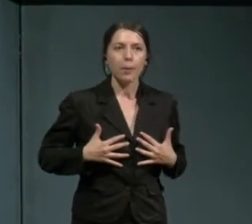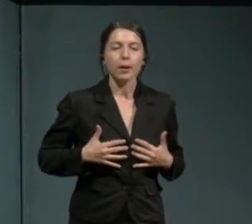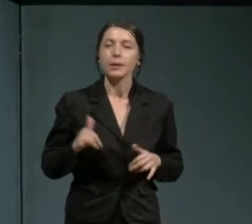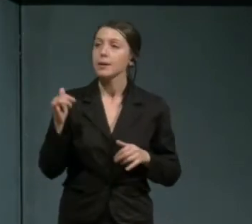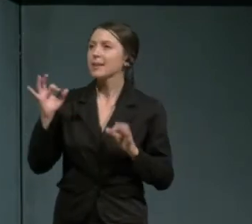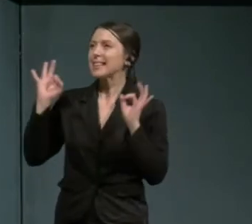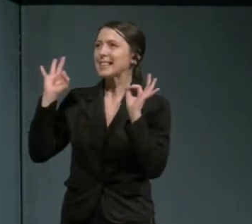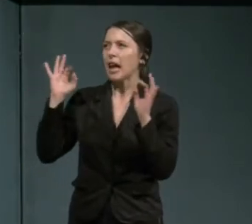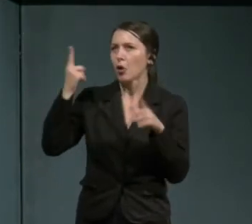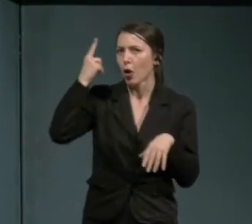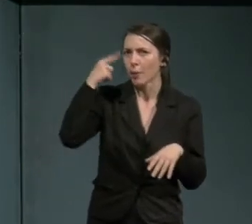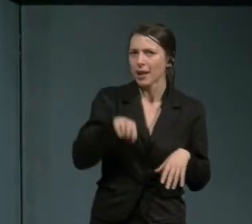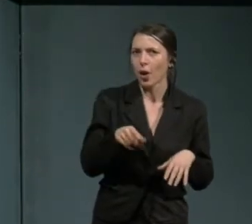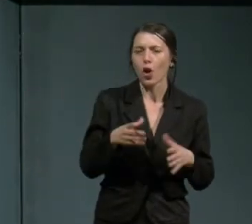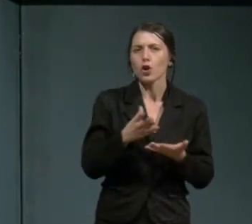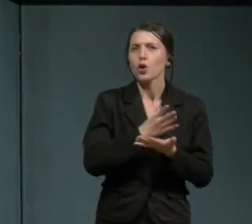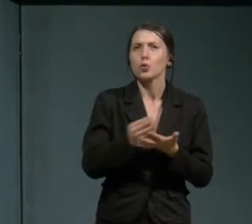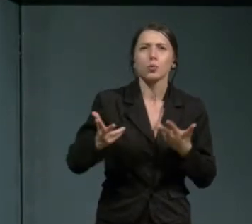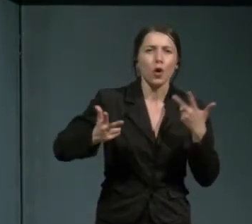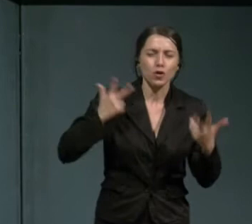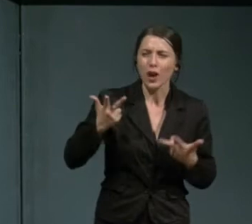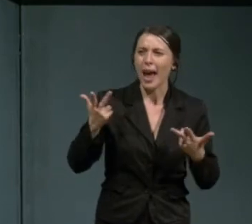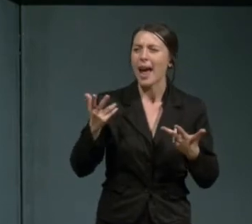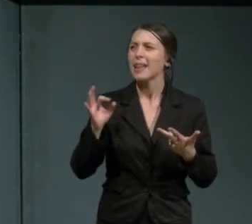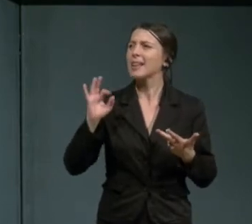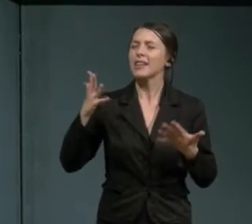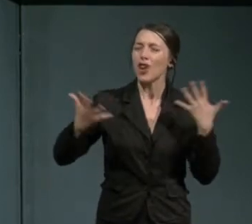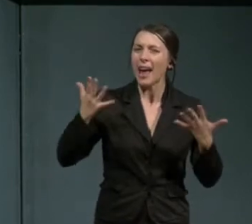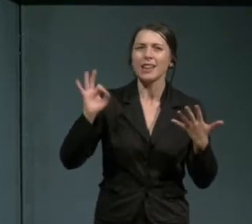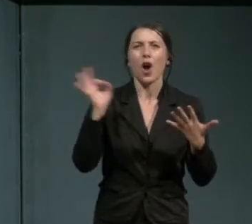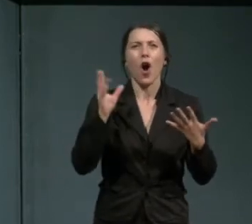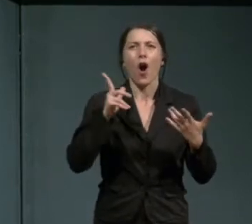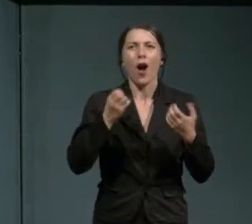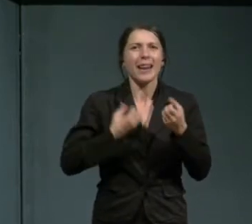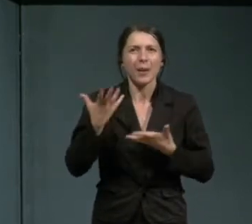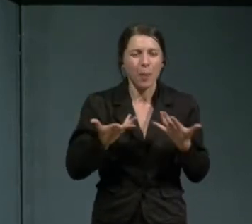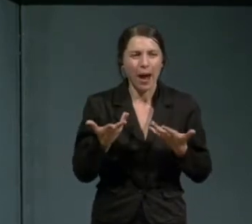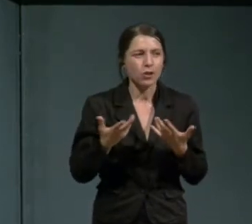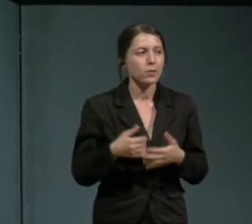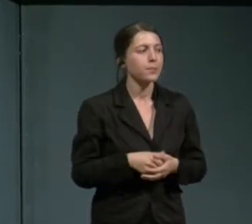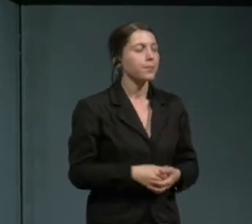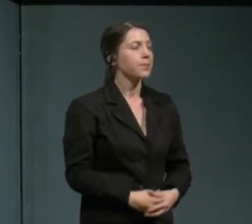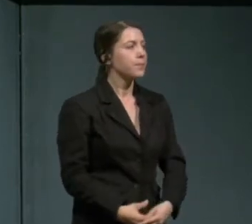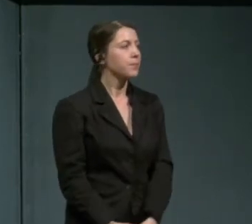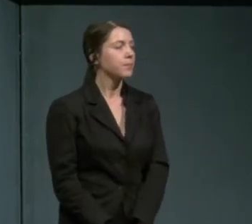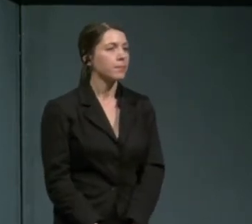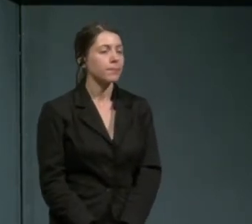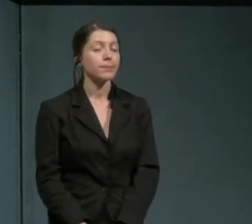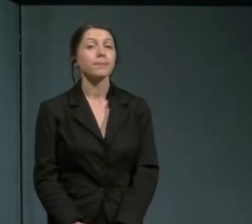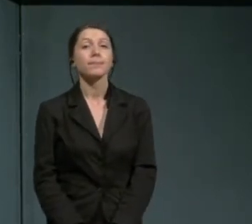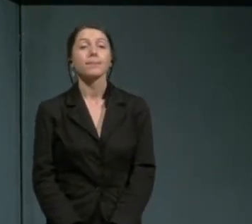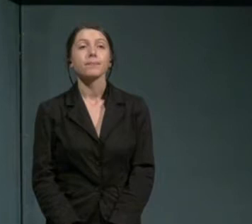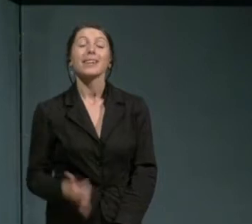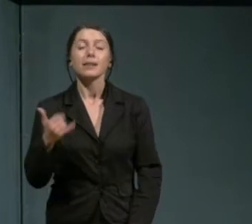tutto gesti però poi tutto un linguaggio perché poi tutto questo bisogna trasformare il linguaggio la psicologia